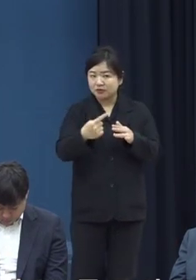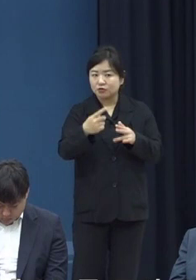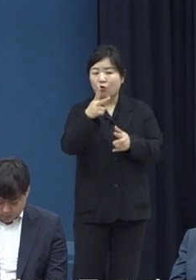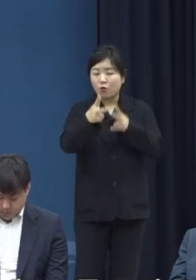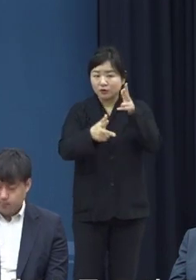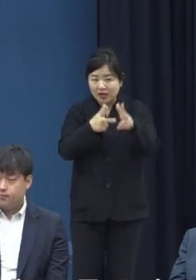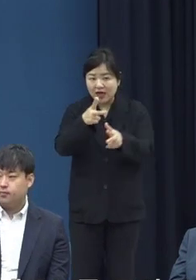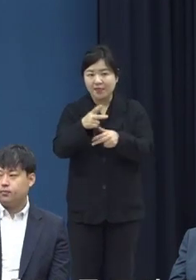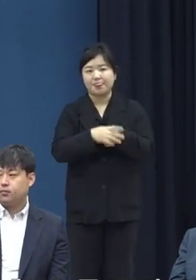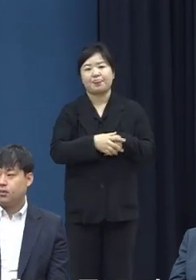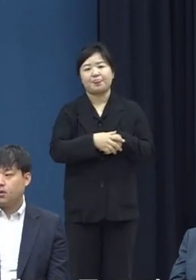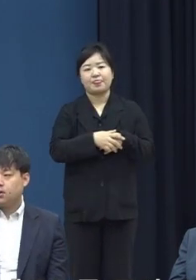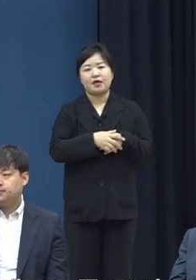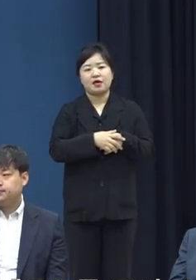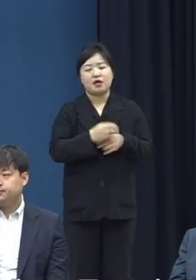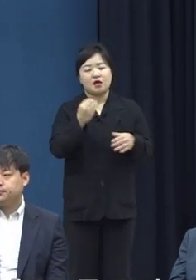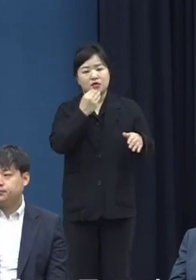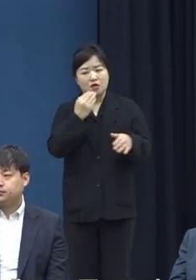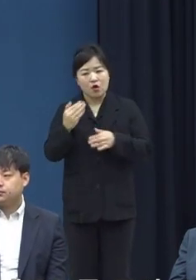주택보증조합공단이나